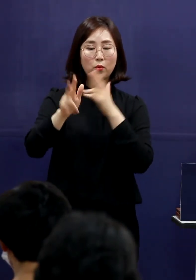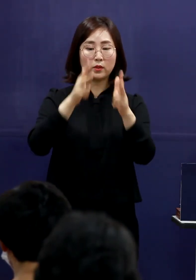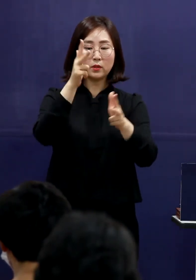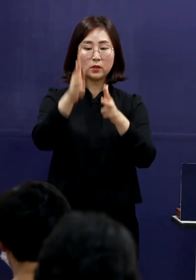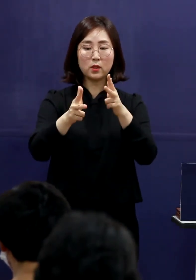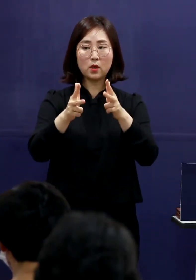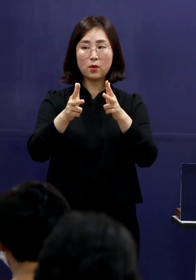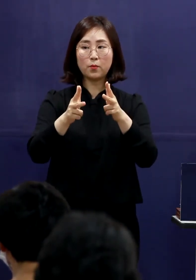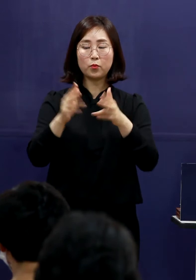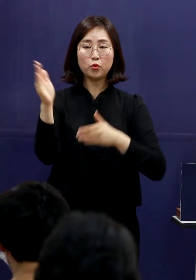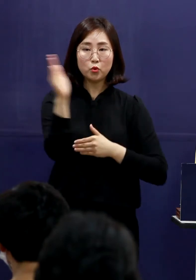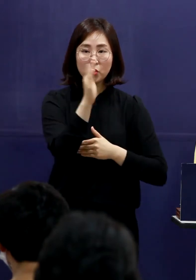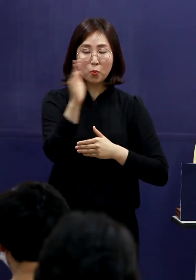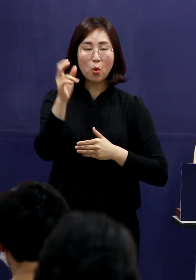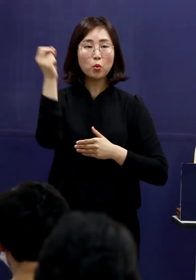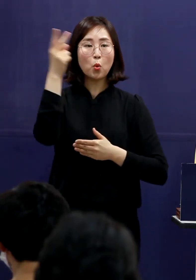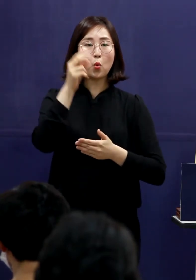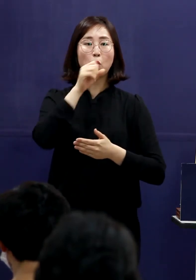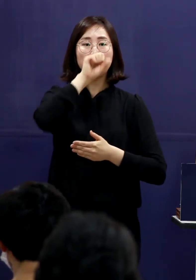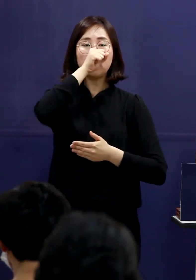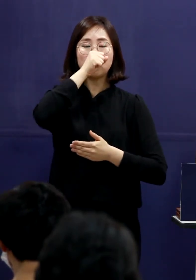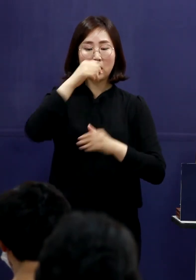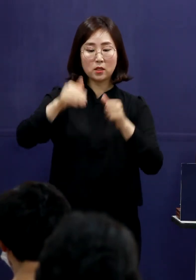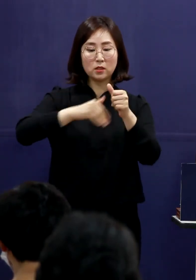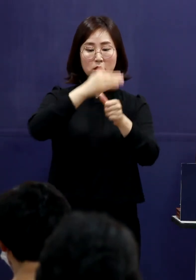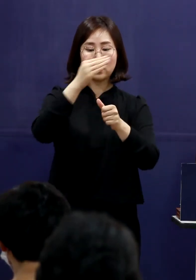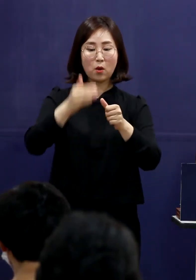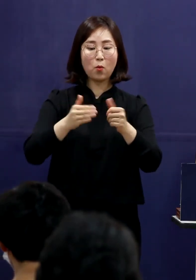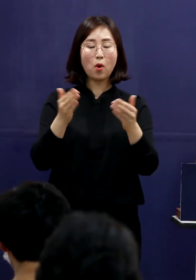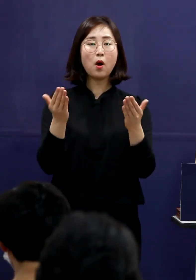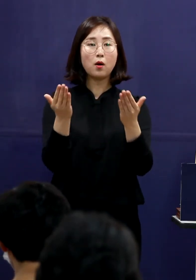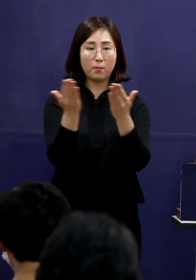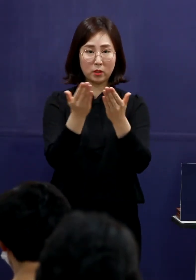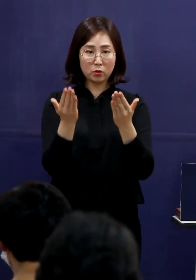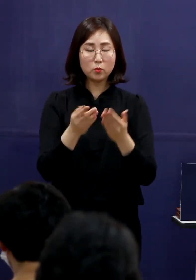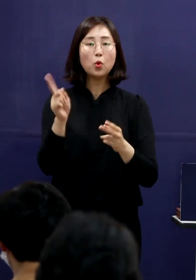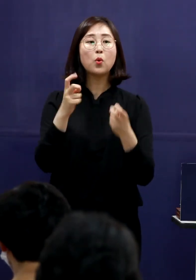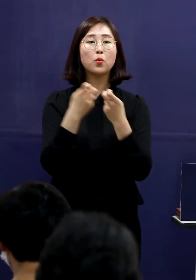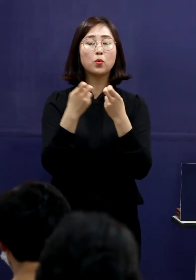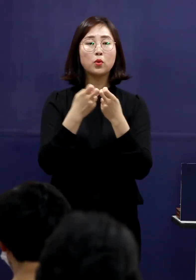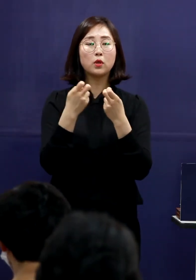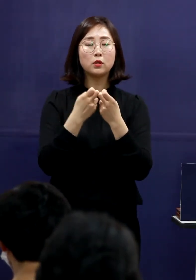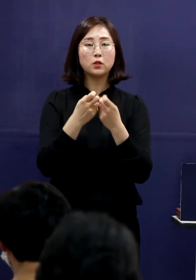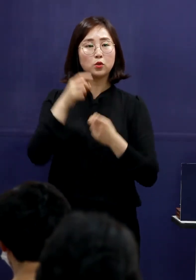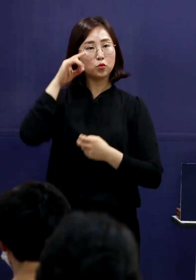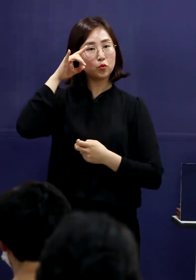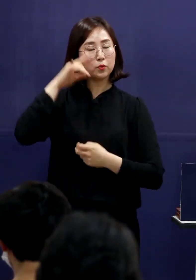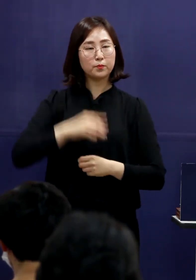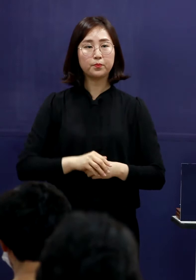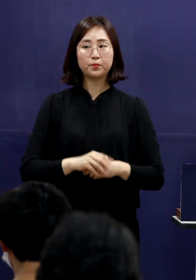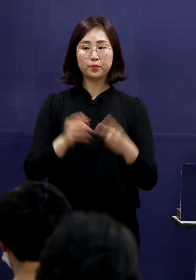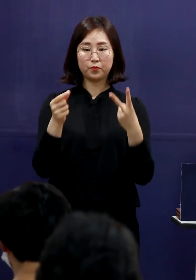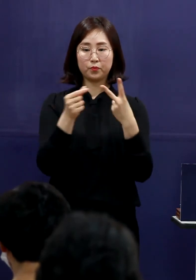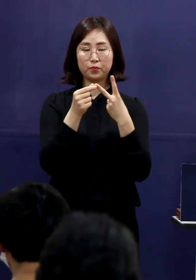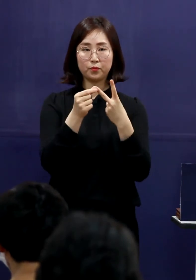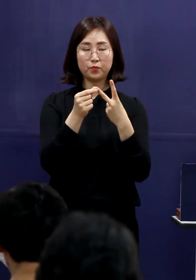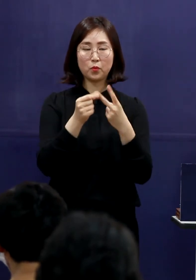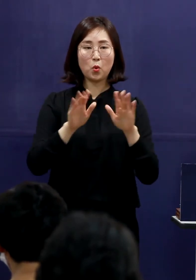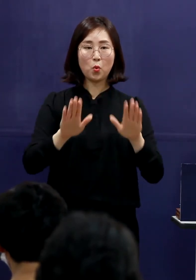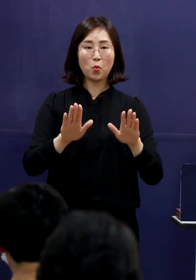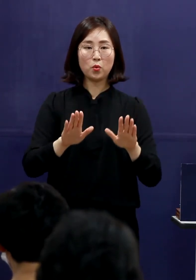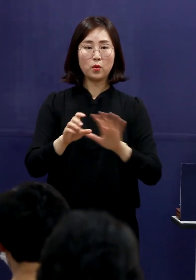규모라든지 재정 상황을 고려해서 이 부분에 어떤 계획을 가지고 계신지 궁금하고요. 두 번째는 오늘 코로나 확진자